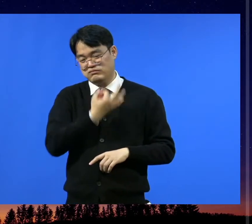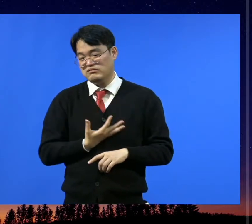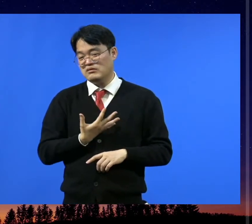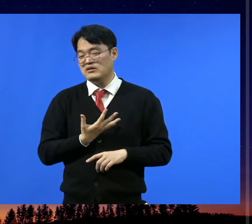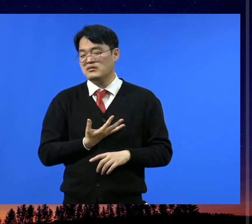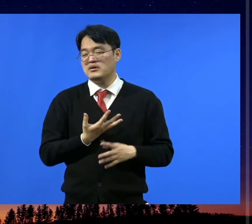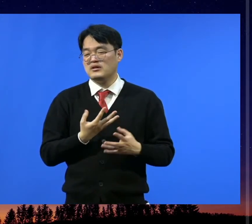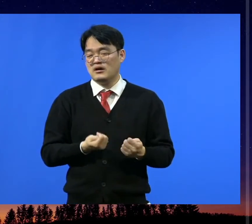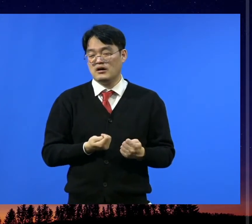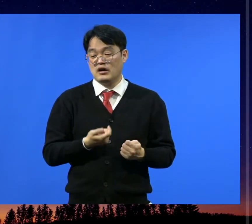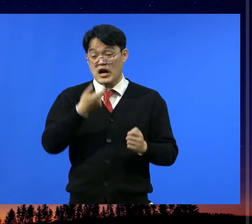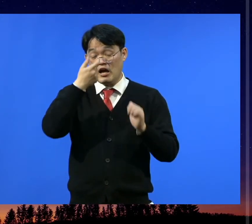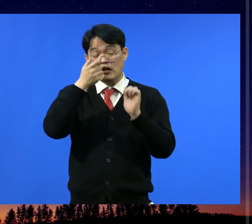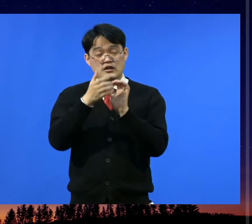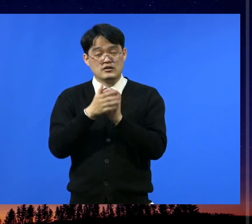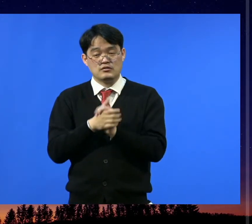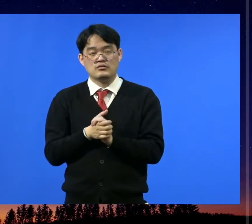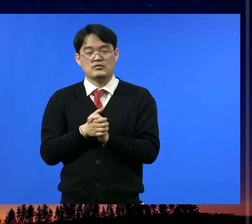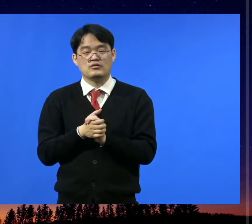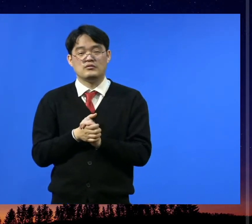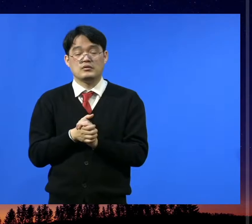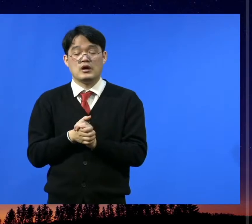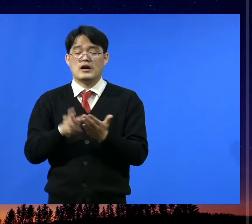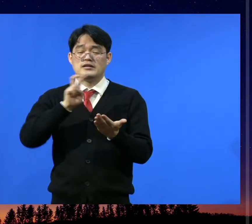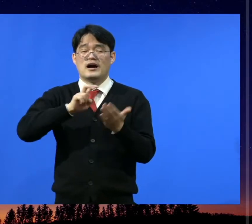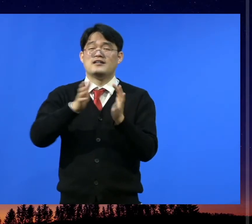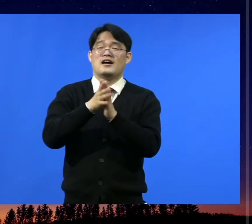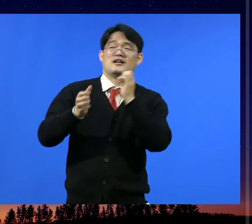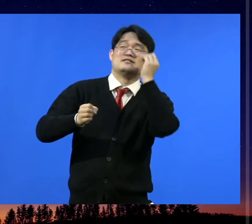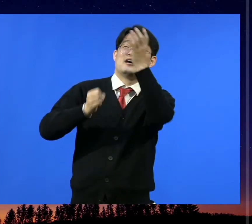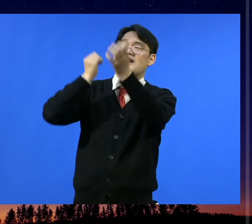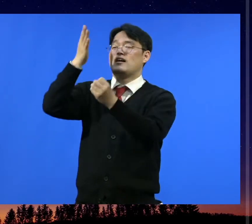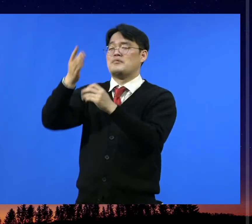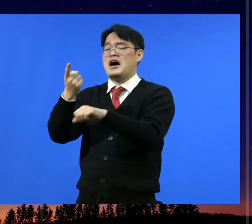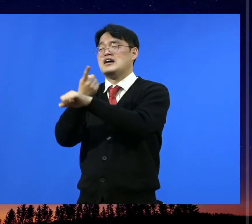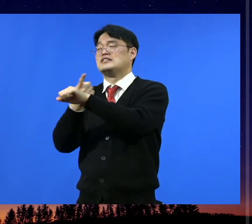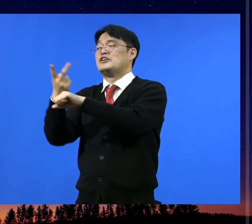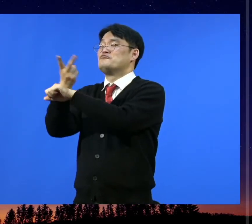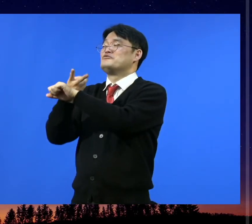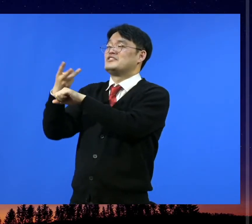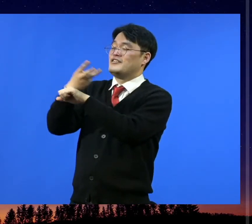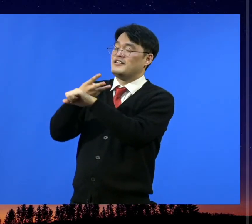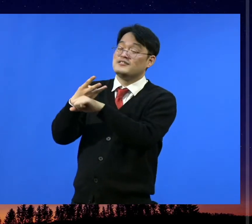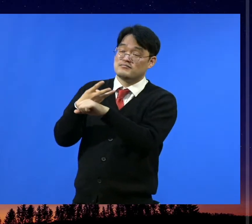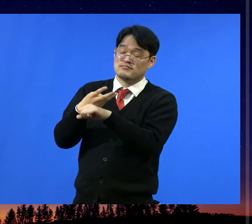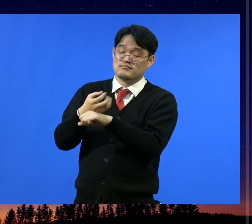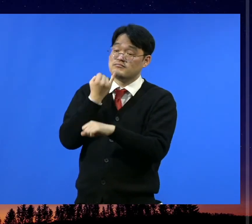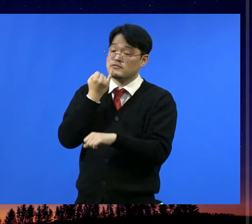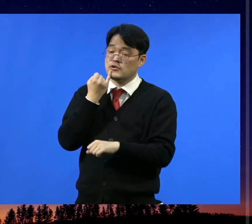기도는 잠시도 힘들어요. 여러분, 찬양도 마찬가지입니다. 찬양하려면 몇 시간 하는데 기도는 정말 힘들어하는 거예요.